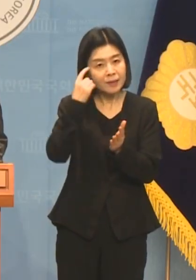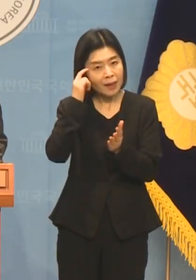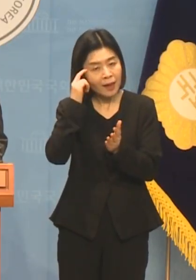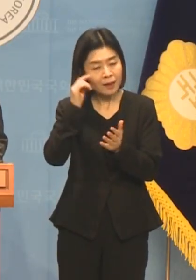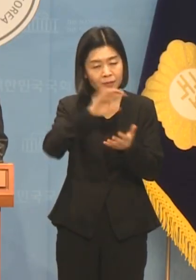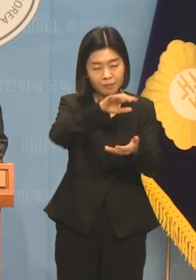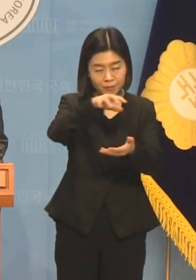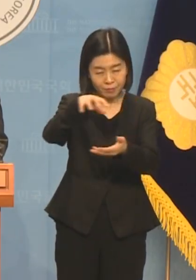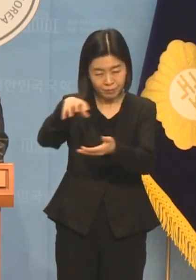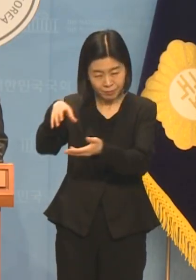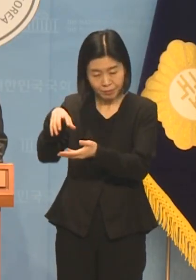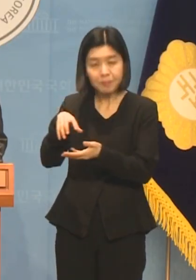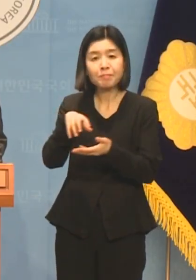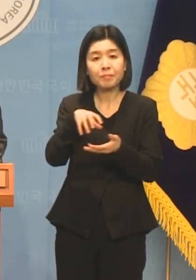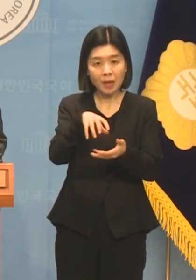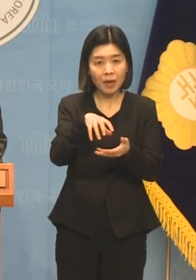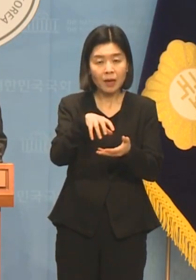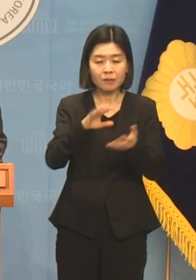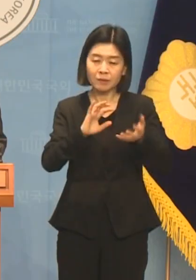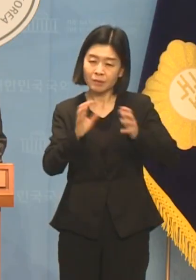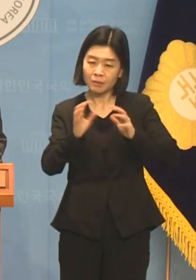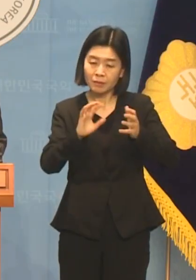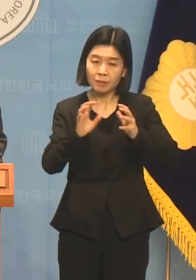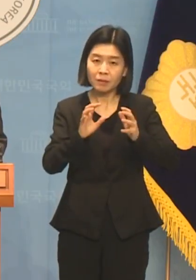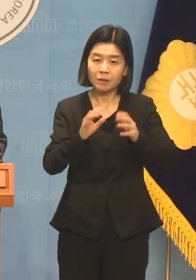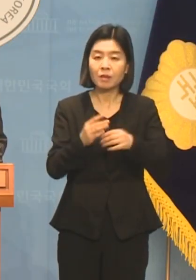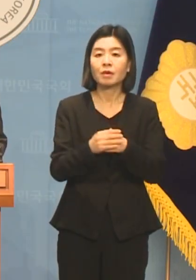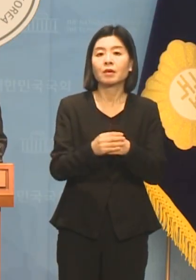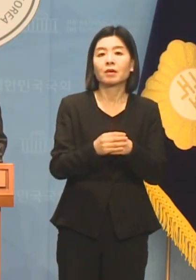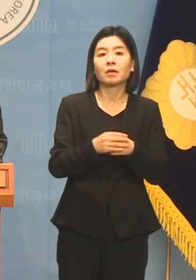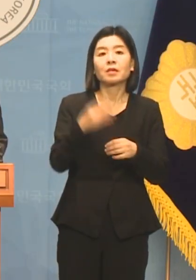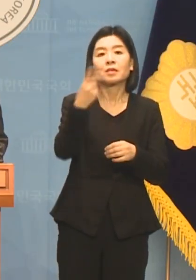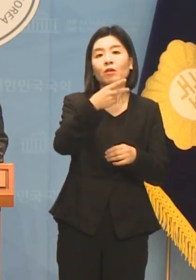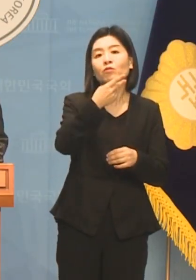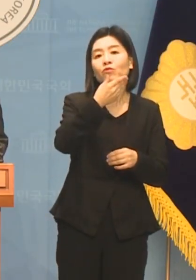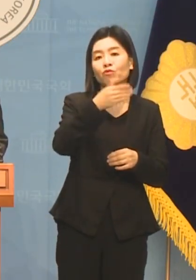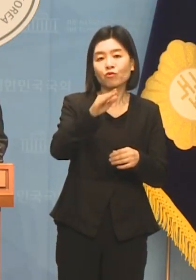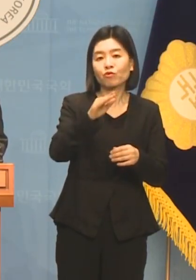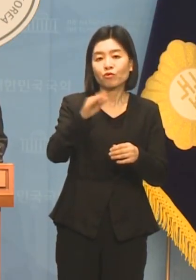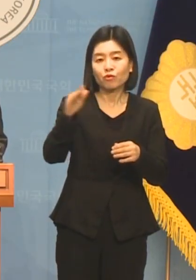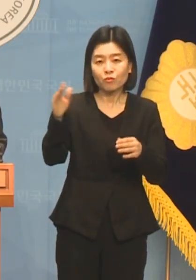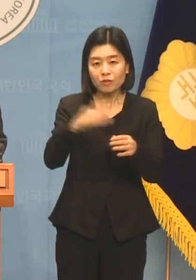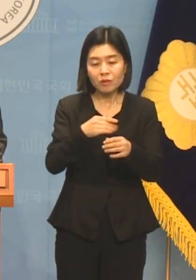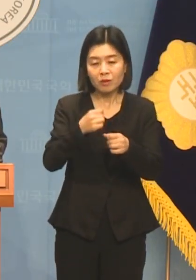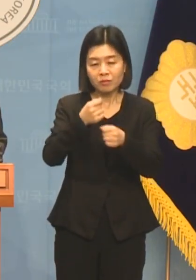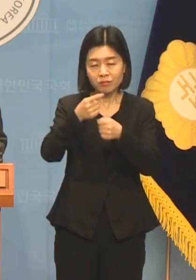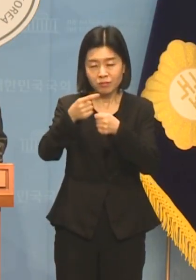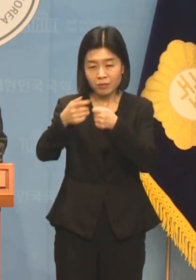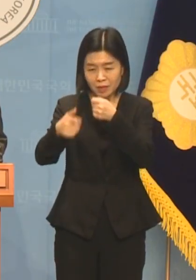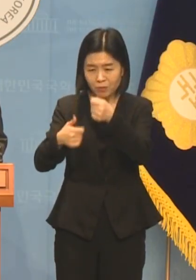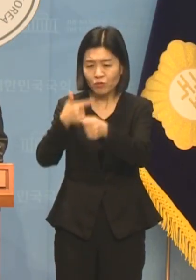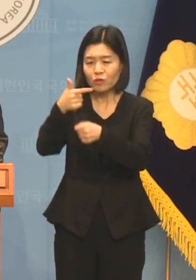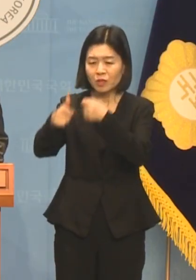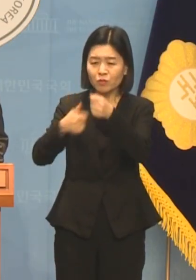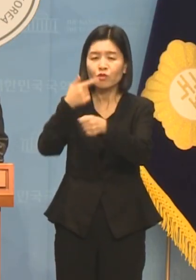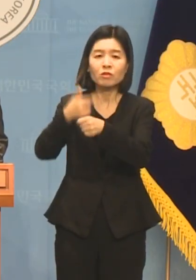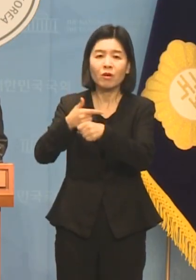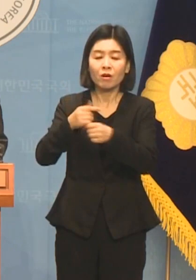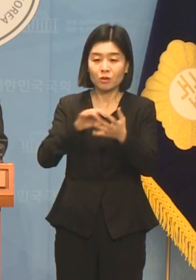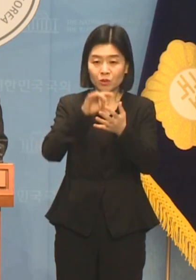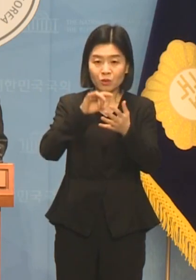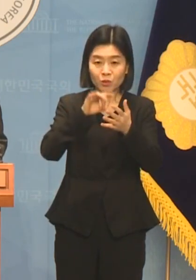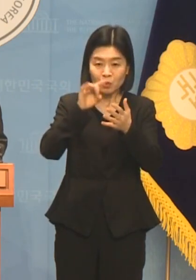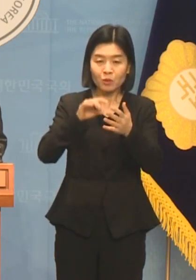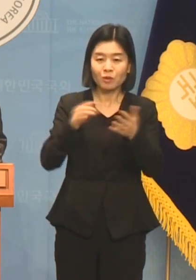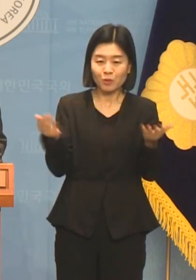거쳤고 이를 통해 2009년부터 16년째 그대로인 소득세 기본공제 150만 원을